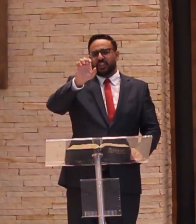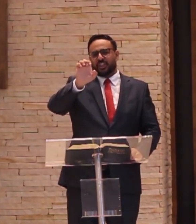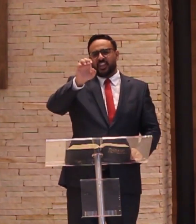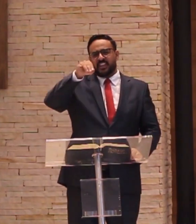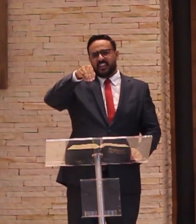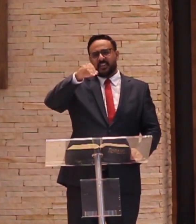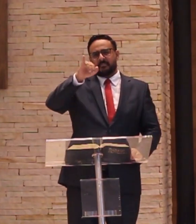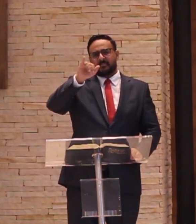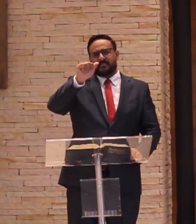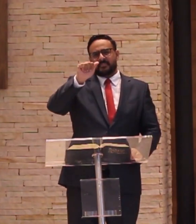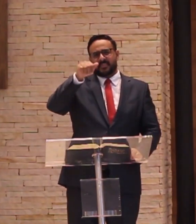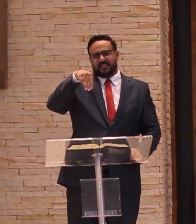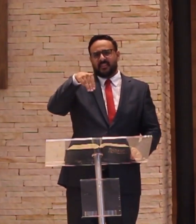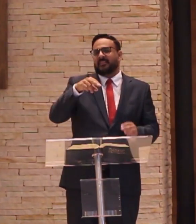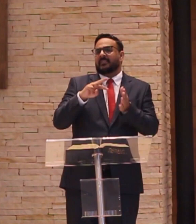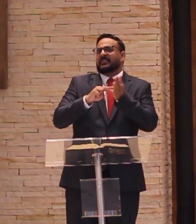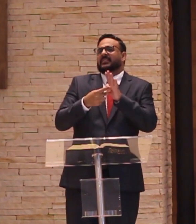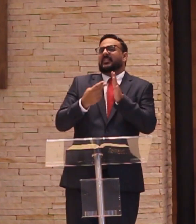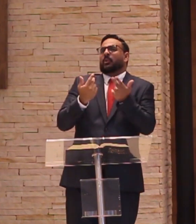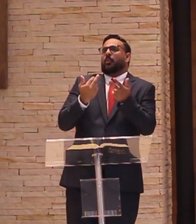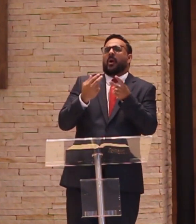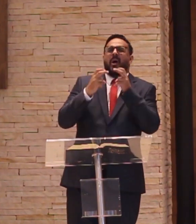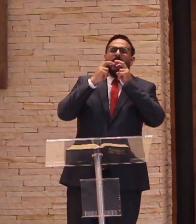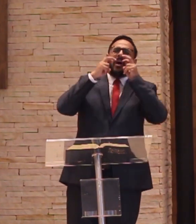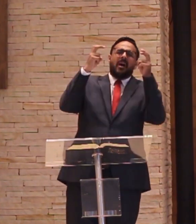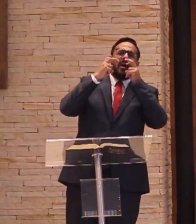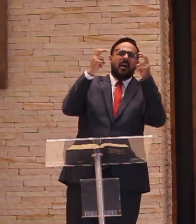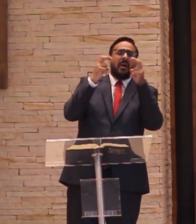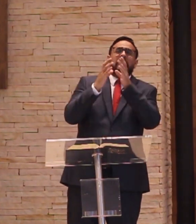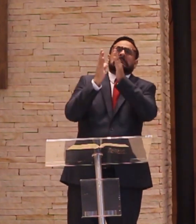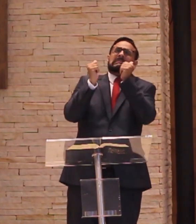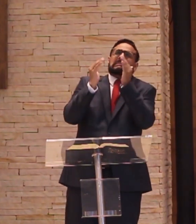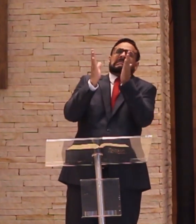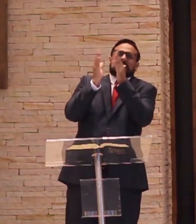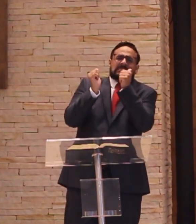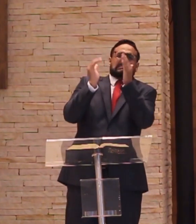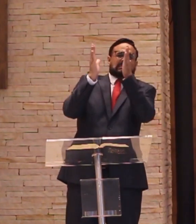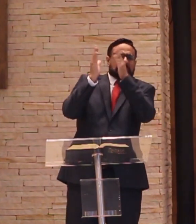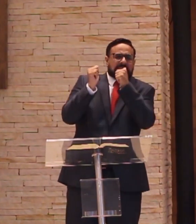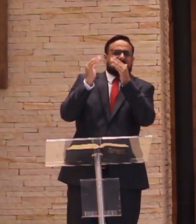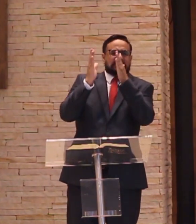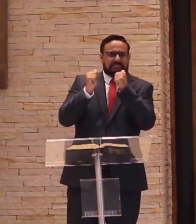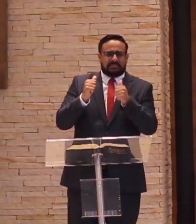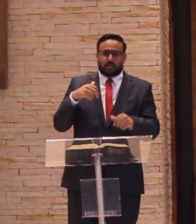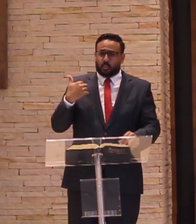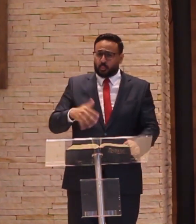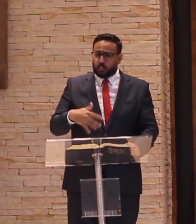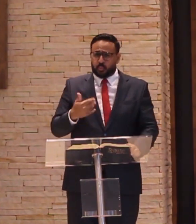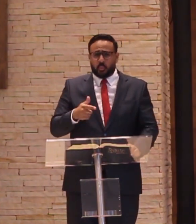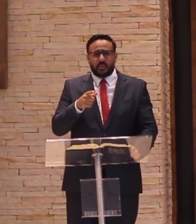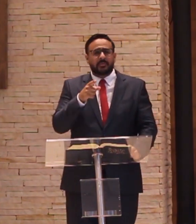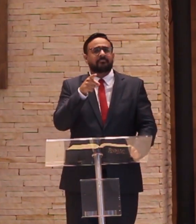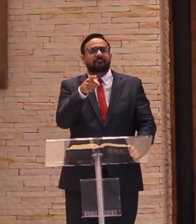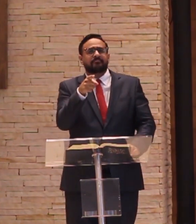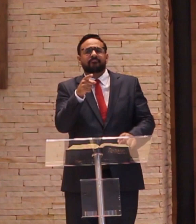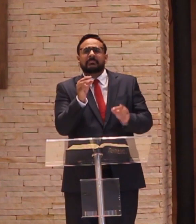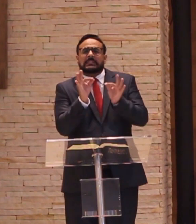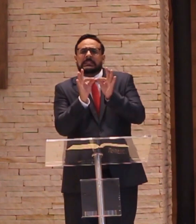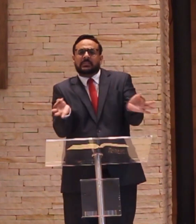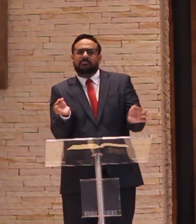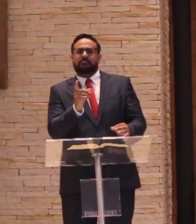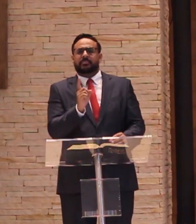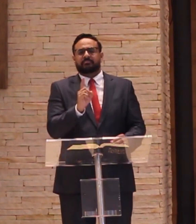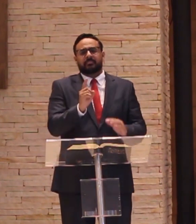no português se escreve assim: gemiam. Essa palavra significa que as pessoas